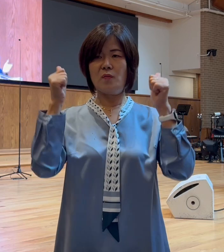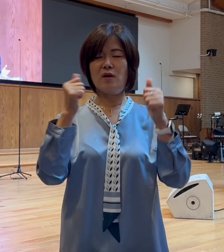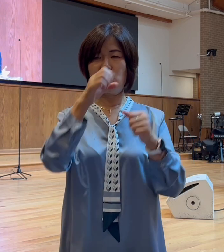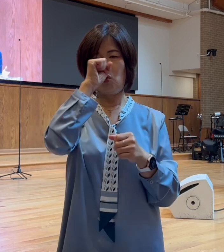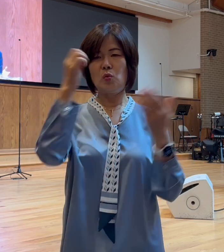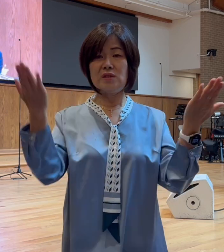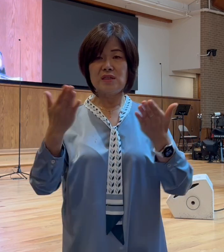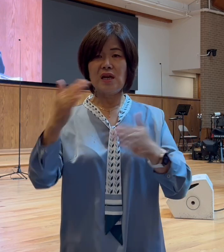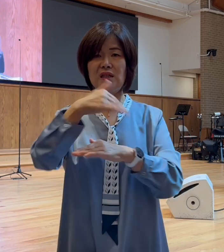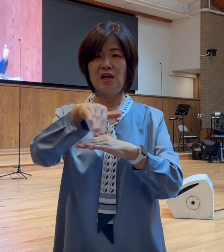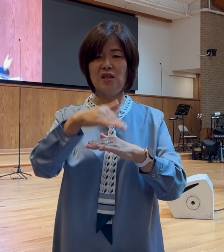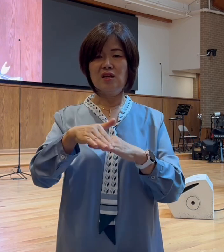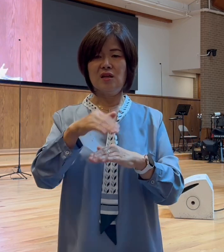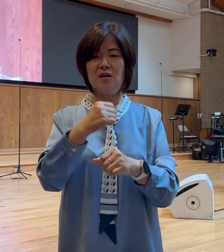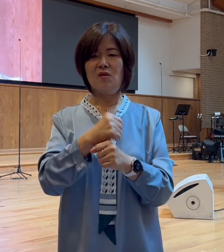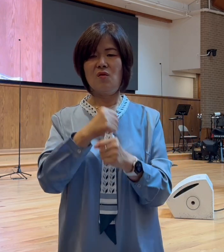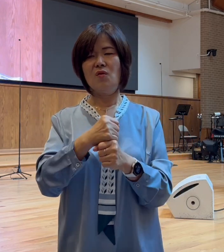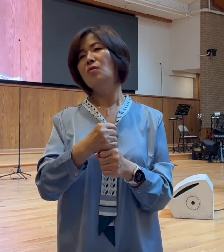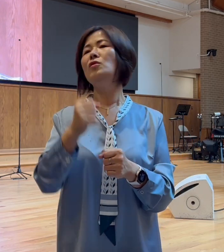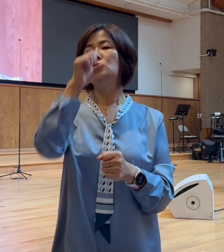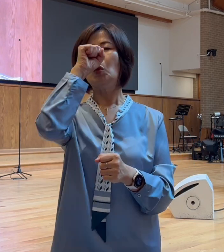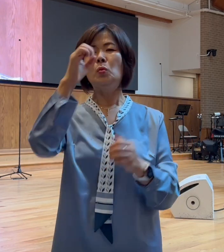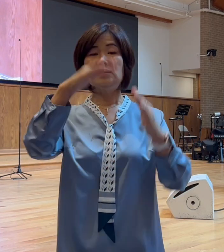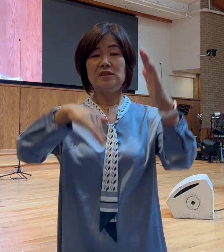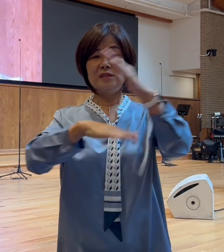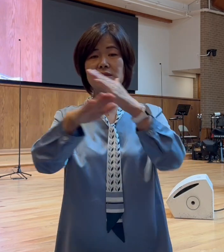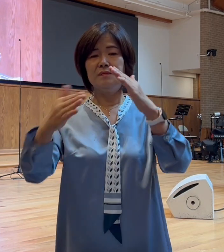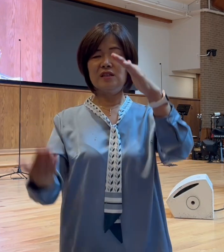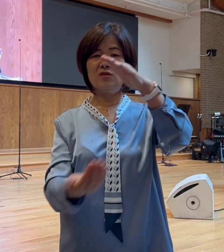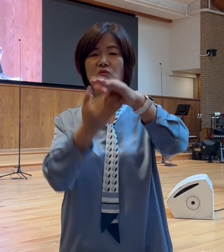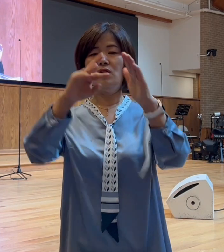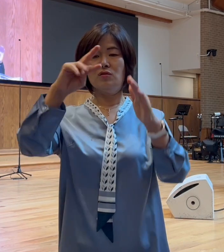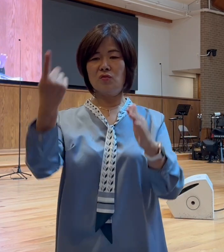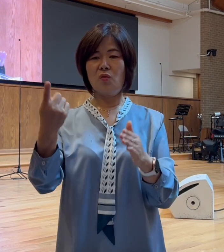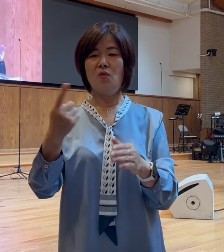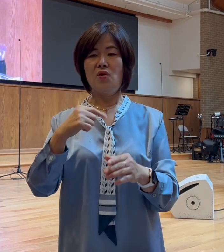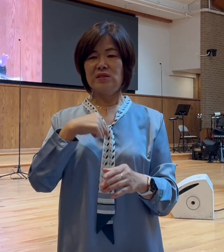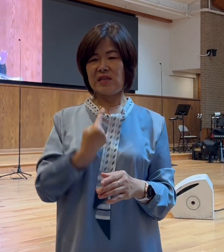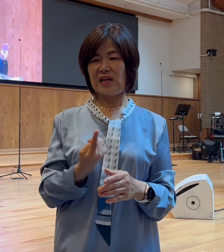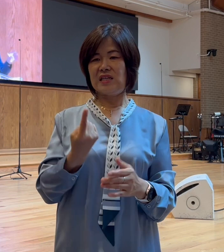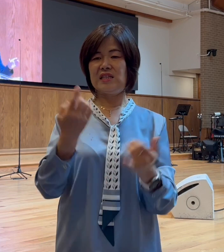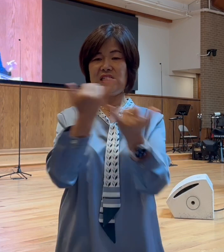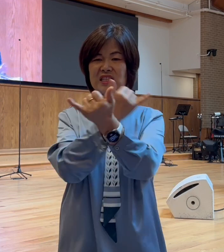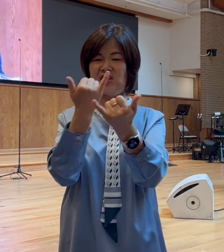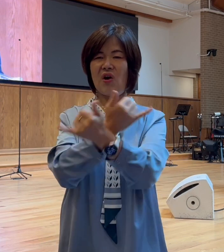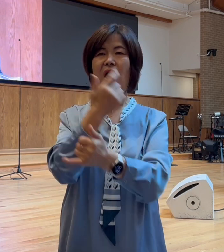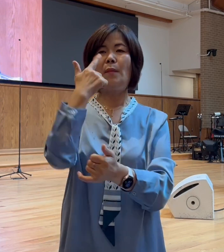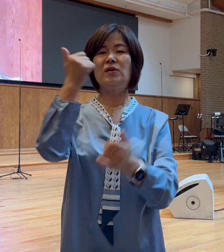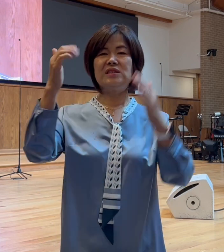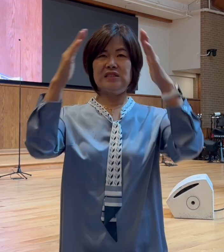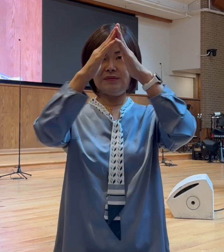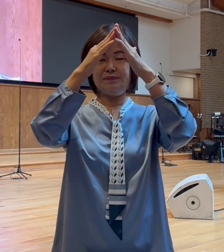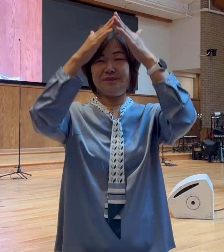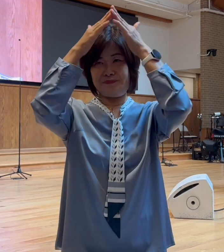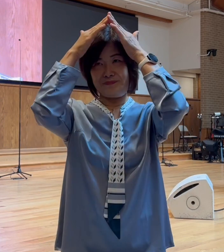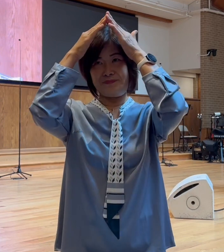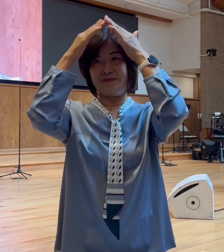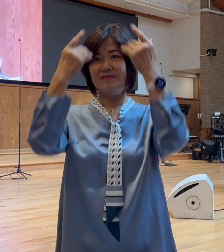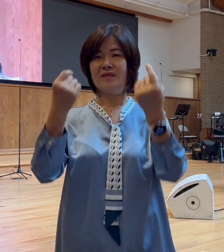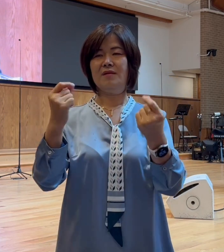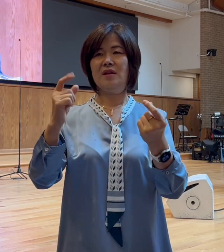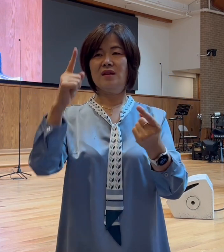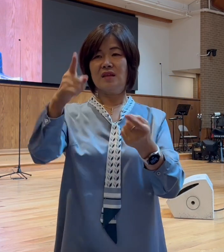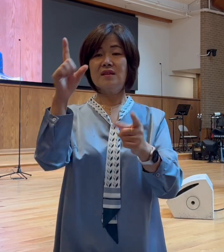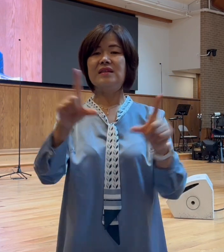직장을 다녀가지고 명문 가문을 이룬다고 해도 기껏해야 자기 본토 친척 아버지 집에만 보기잖아요. 그렇게